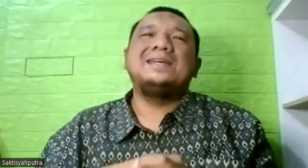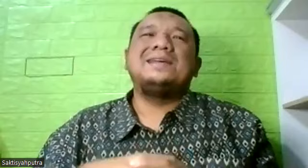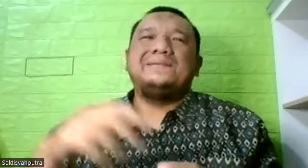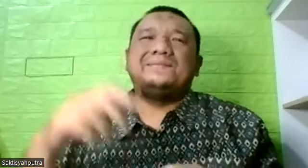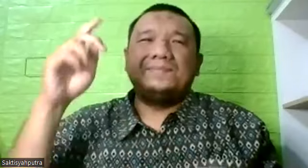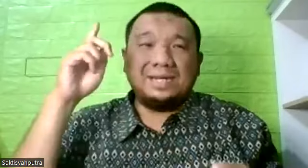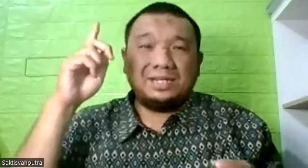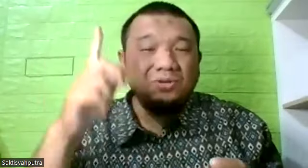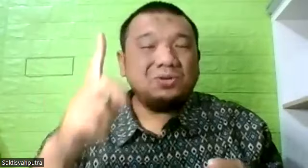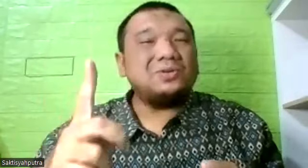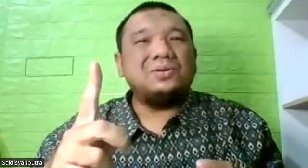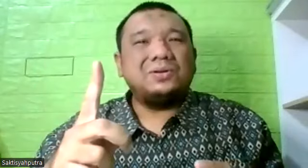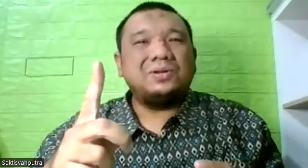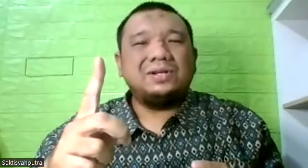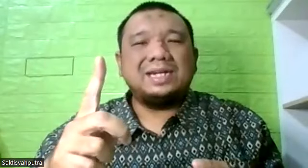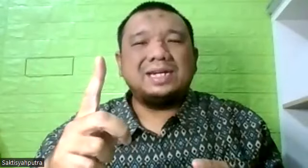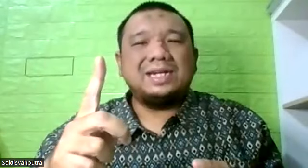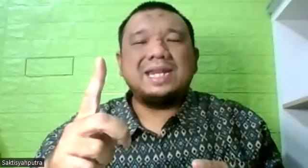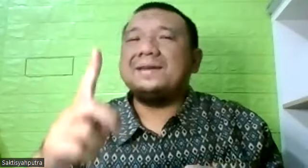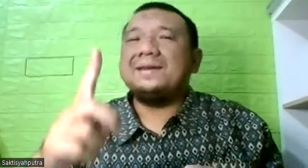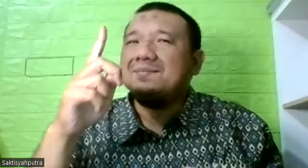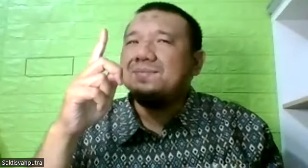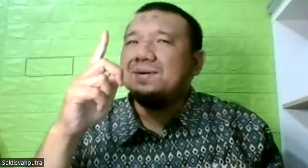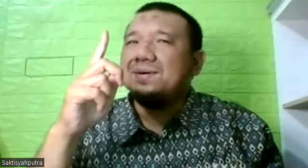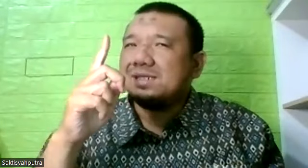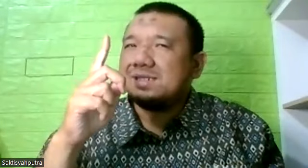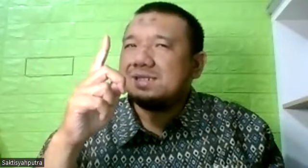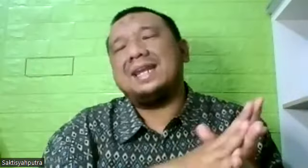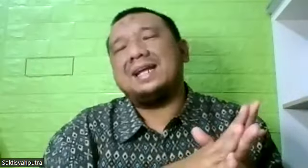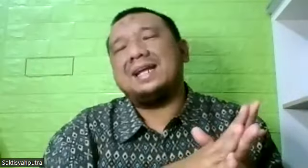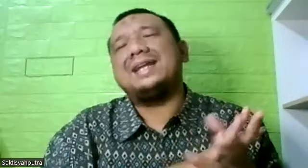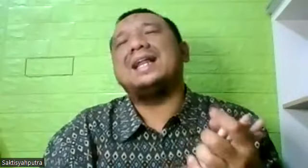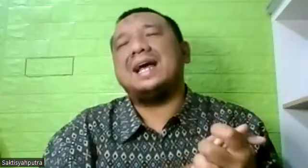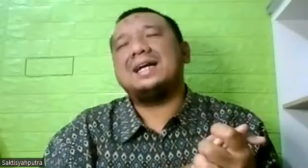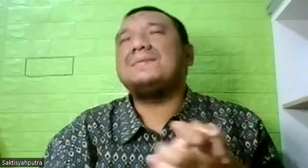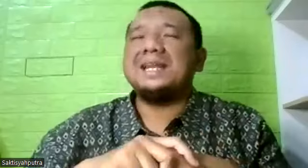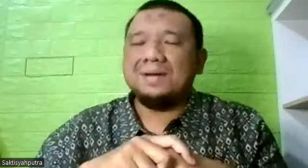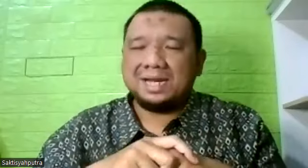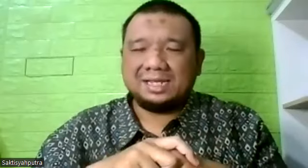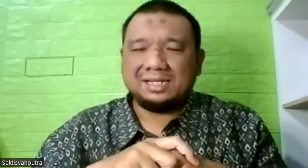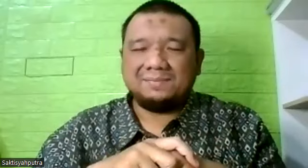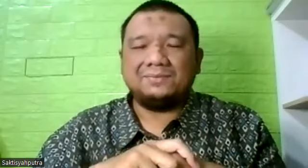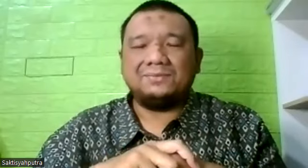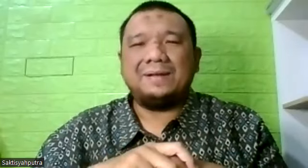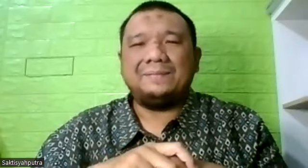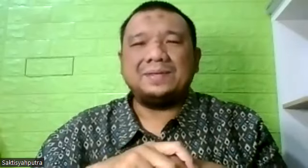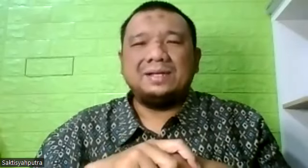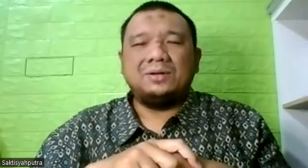bersyukur dan bersabar adalah kebaikan bagi kita semua dua-duanya